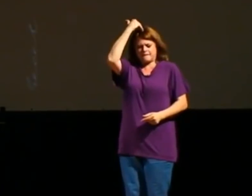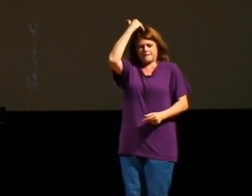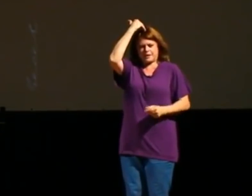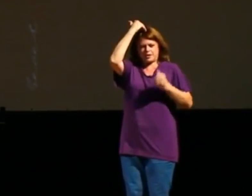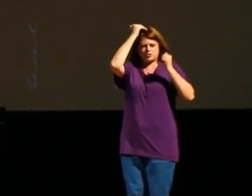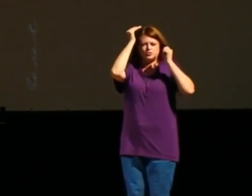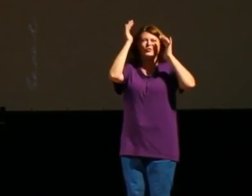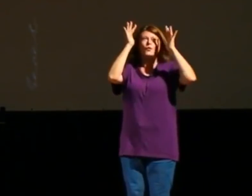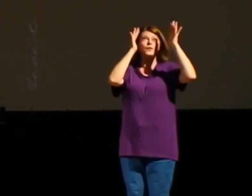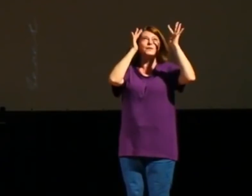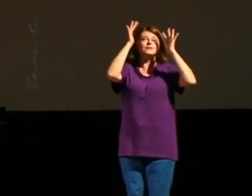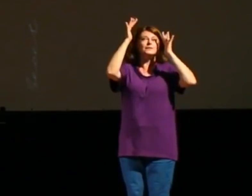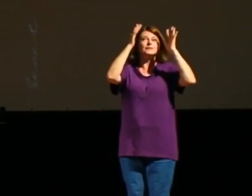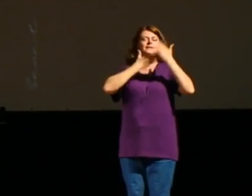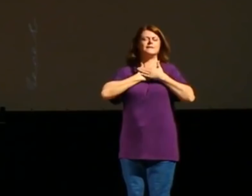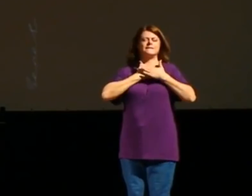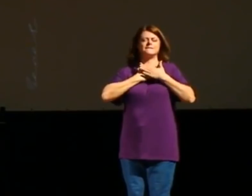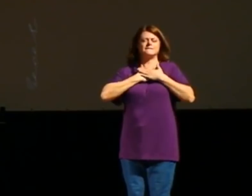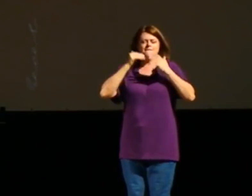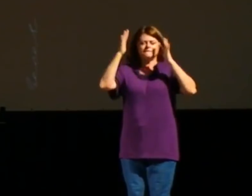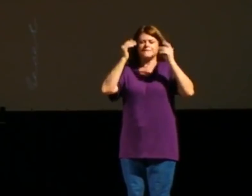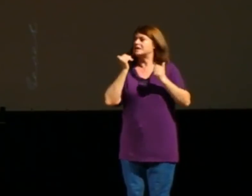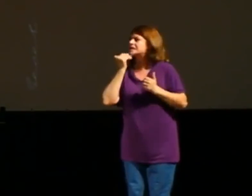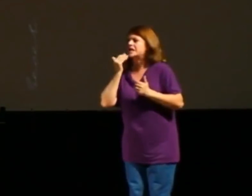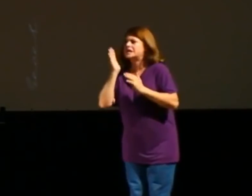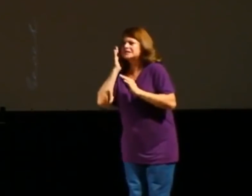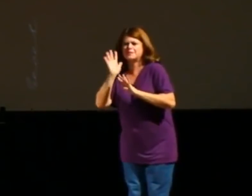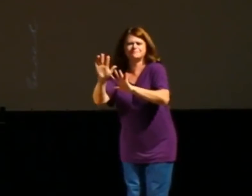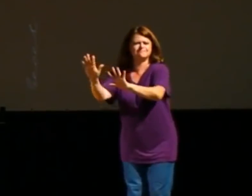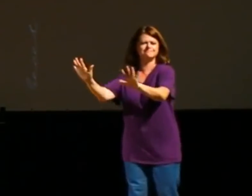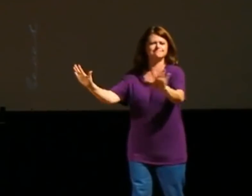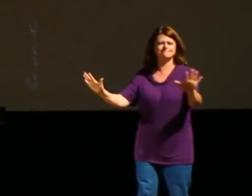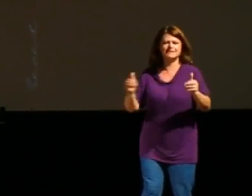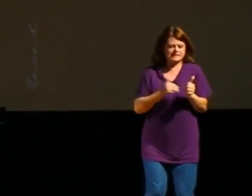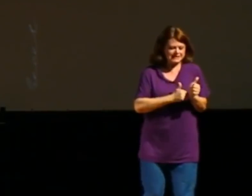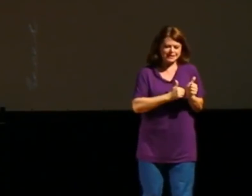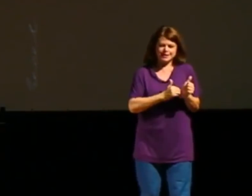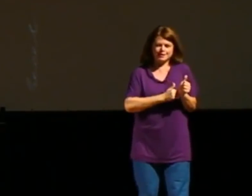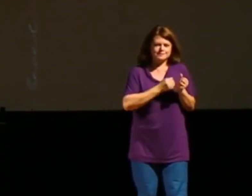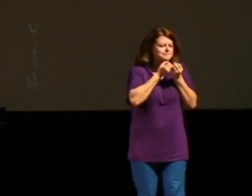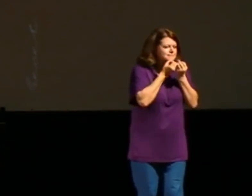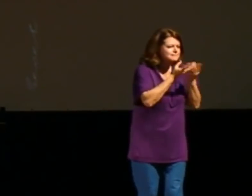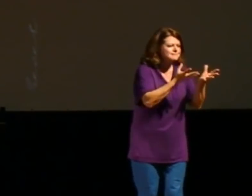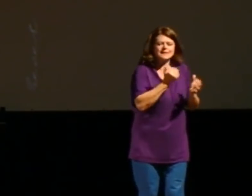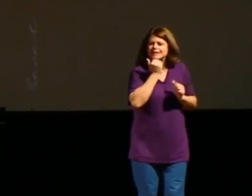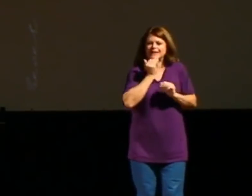são mensagens, são segredos que eu não compartilho com